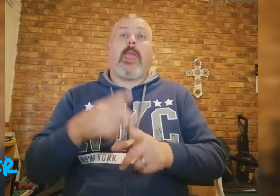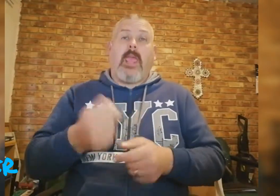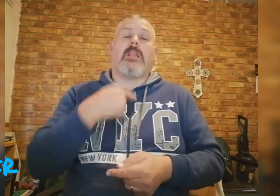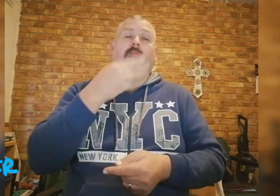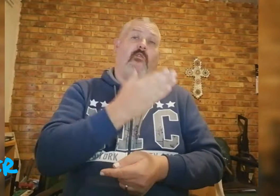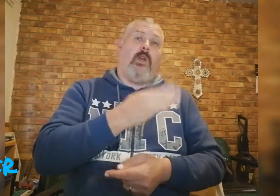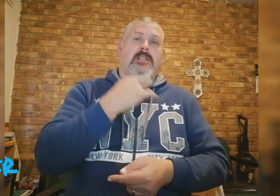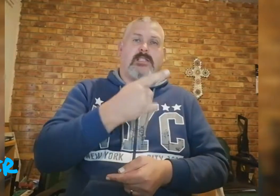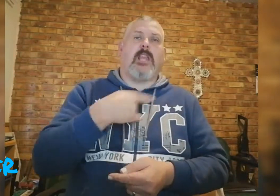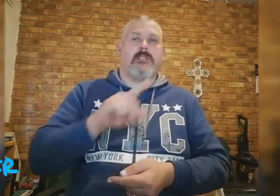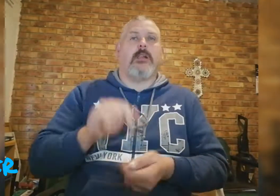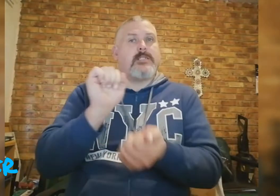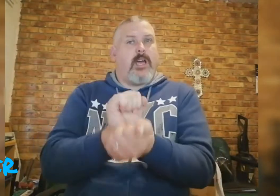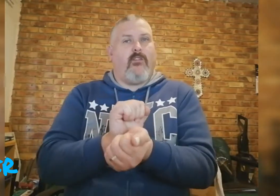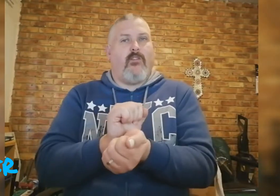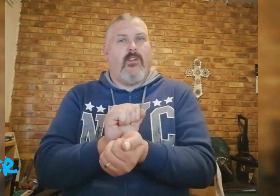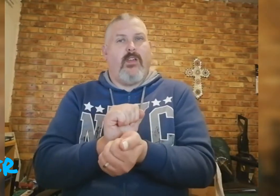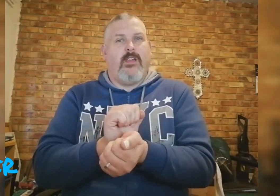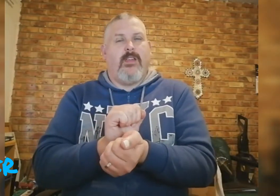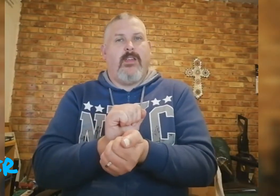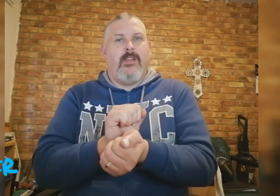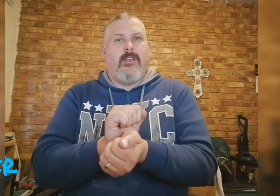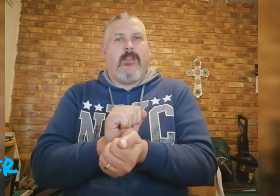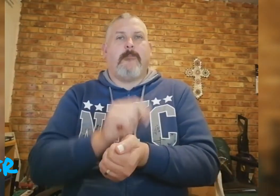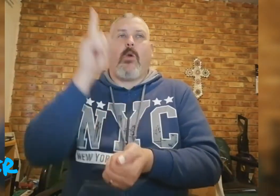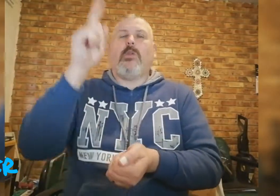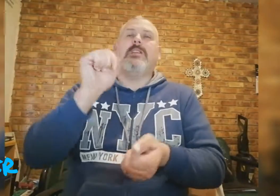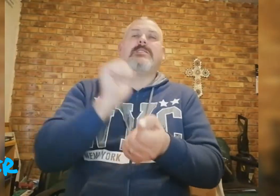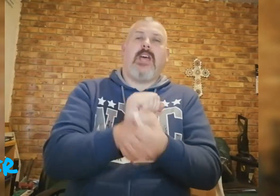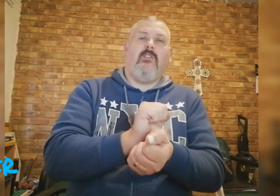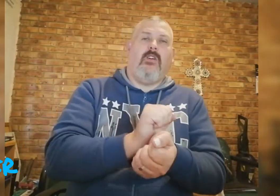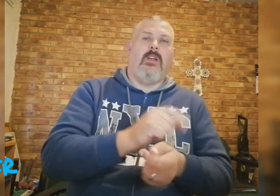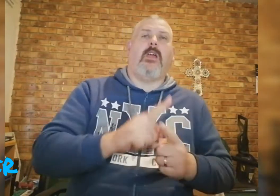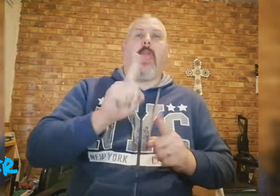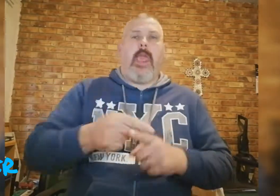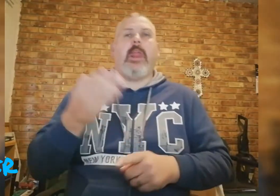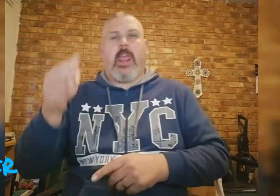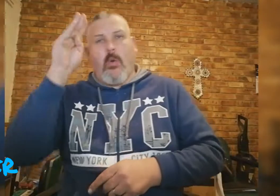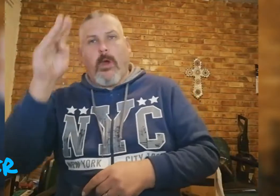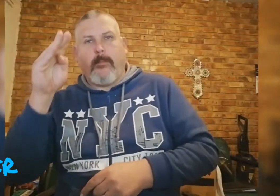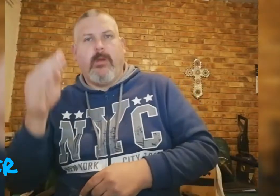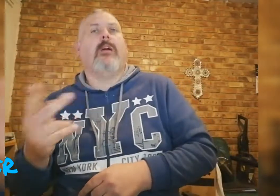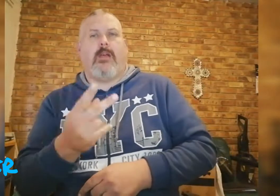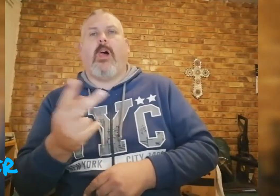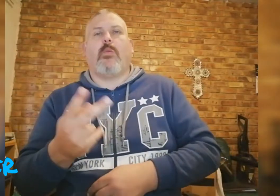het voorgesê sal sterf. Maar God sterf en gee hoop